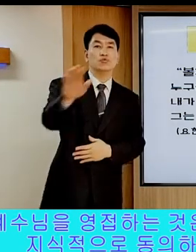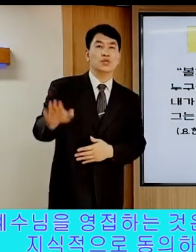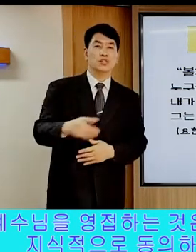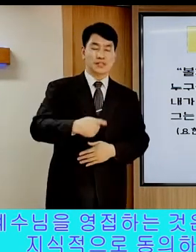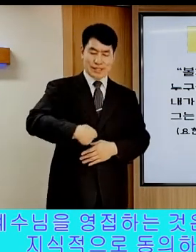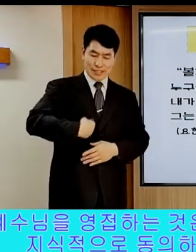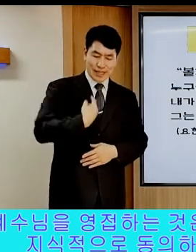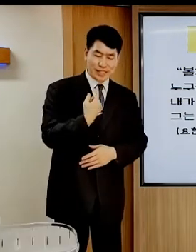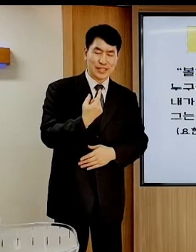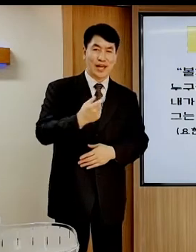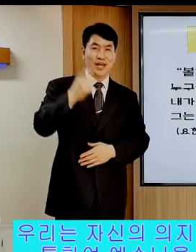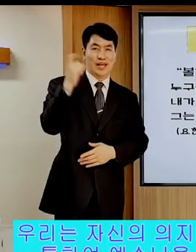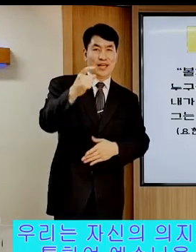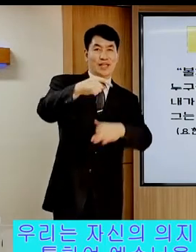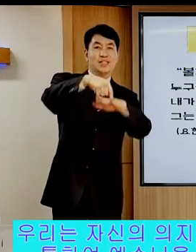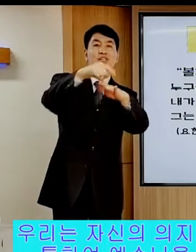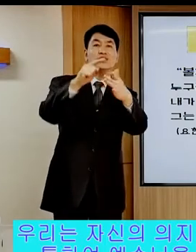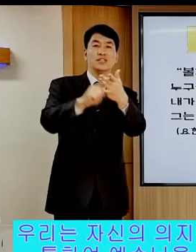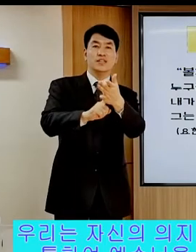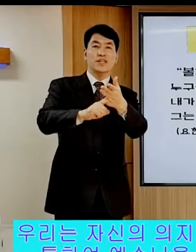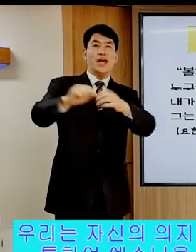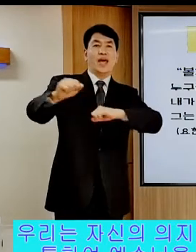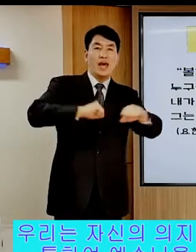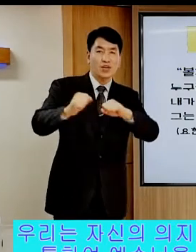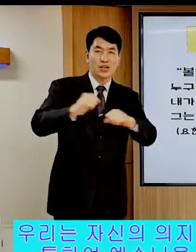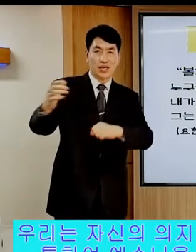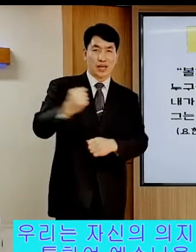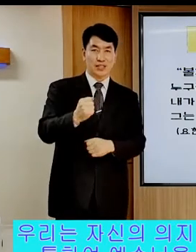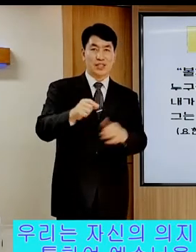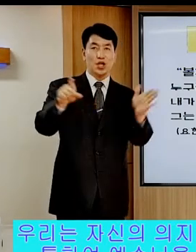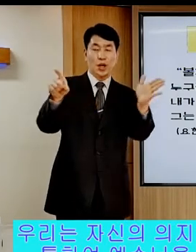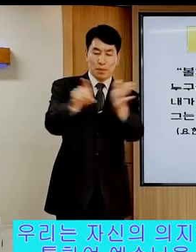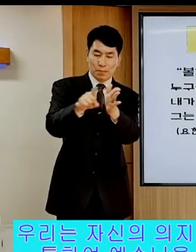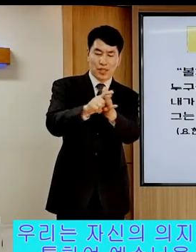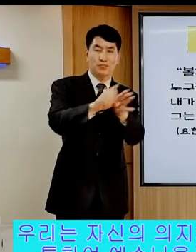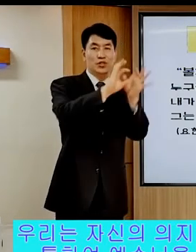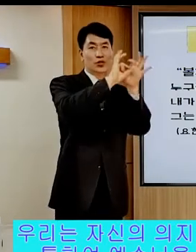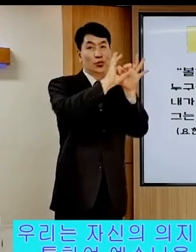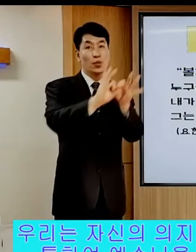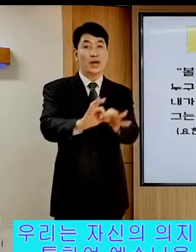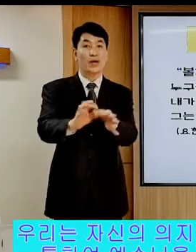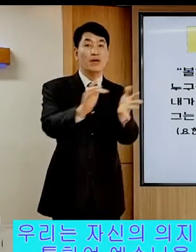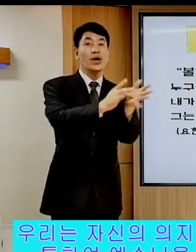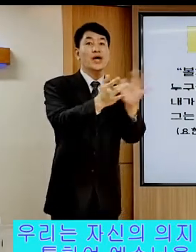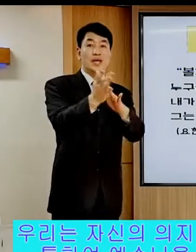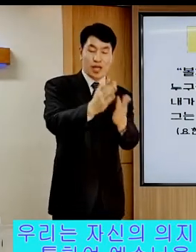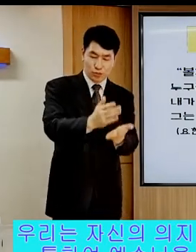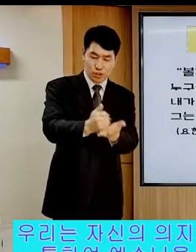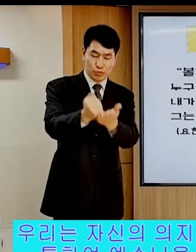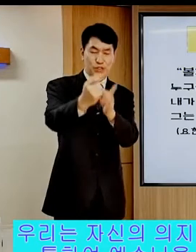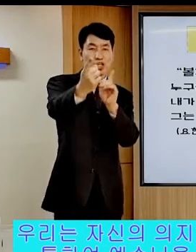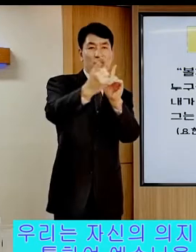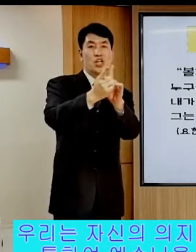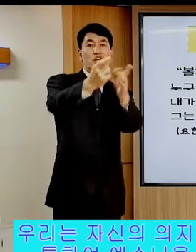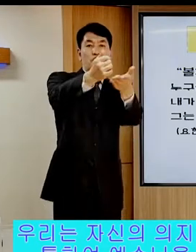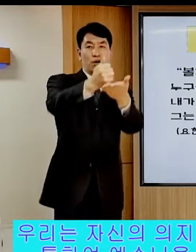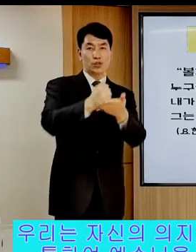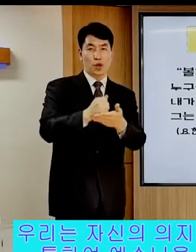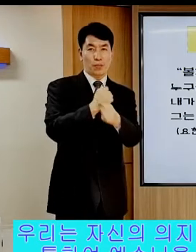우리는 자신의 의지인 행위를 가진 믿음을 통하여 예수님을 영접할